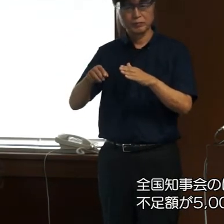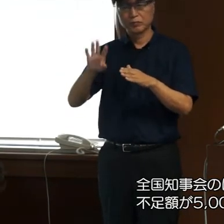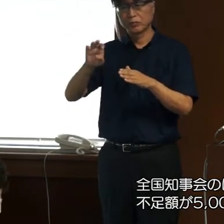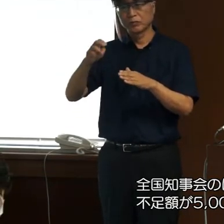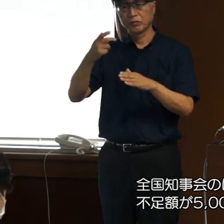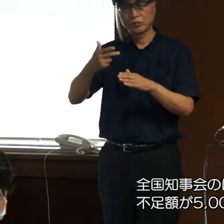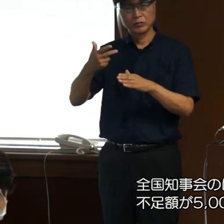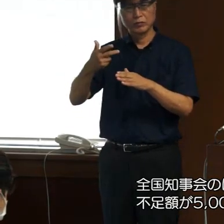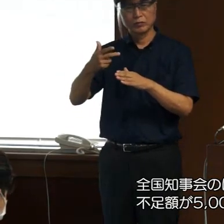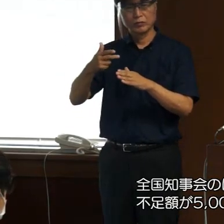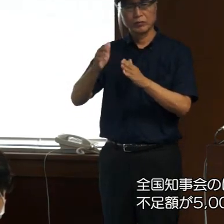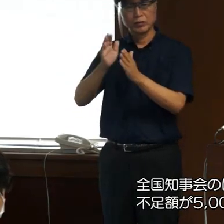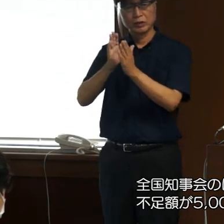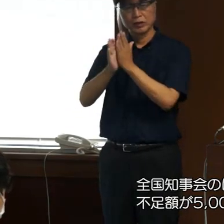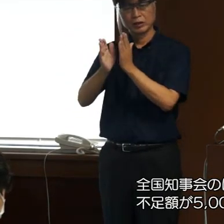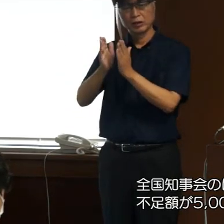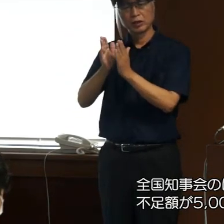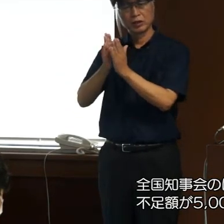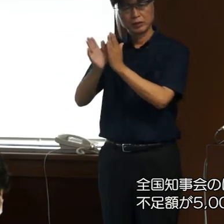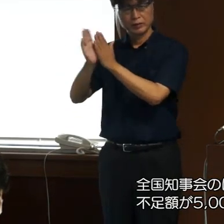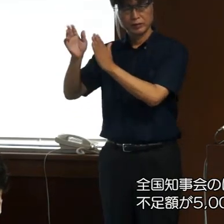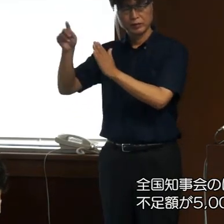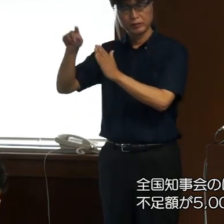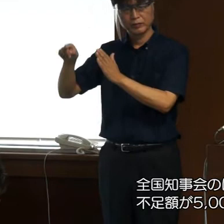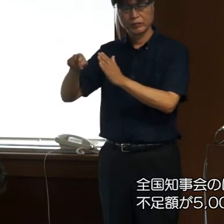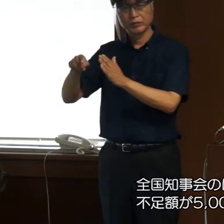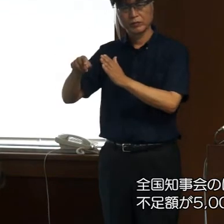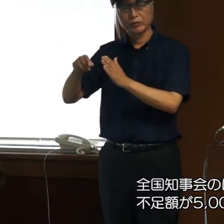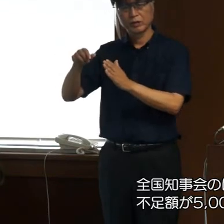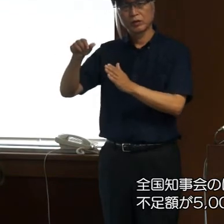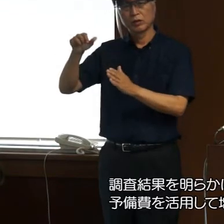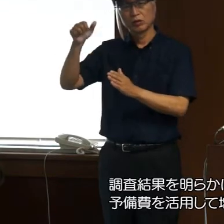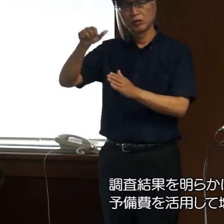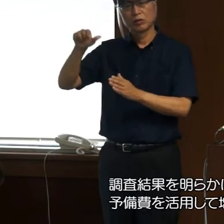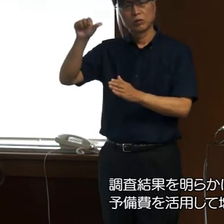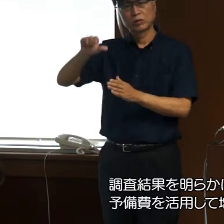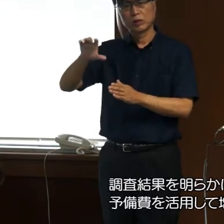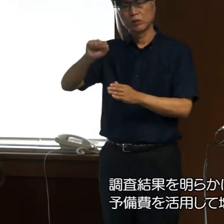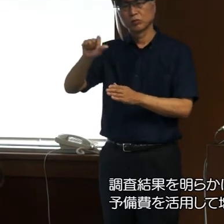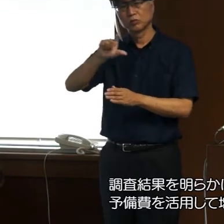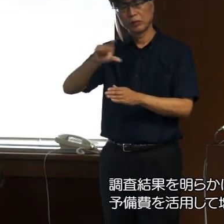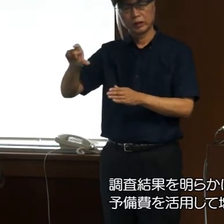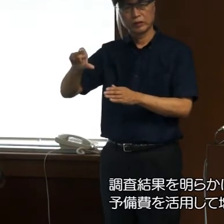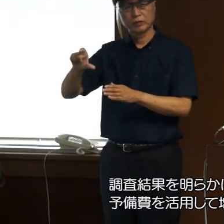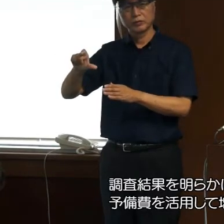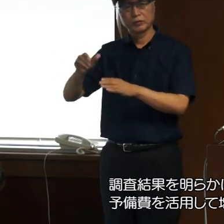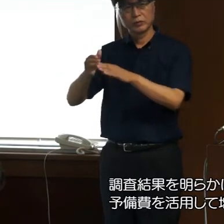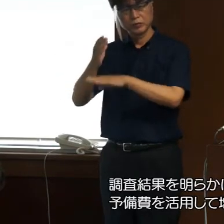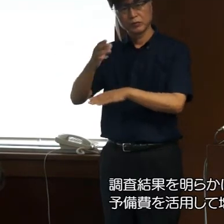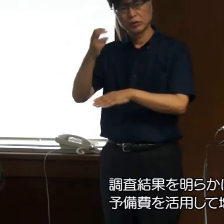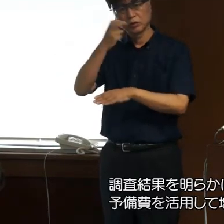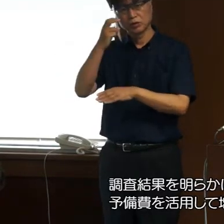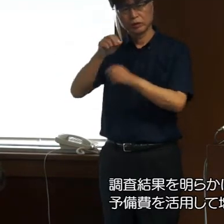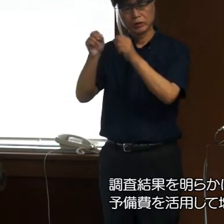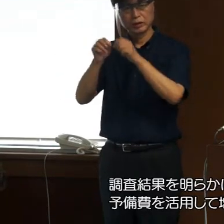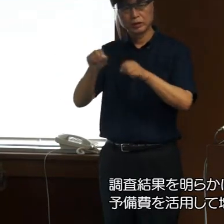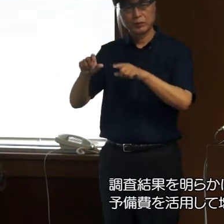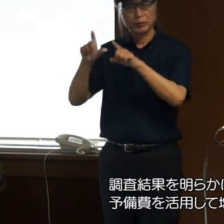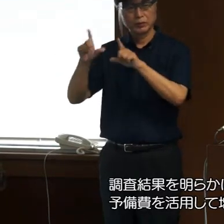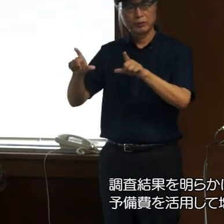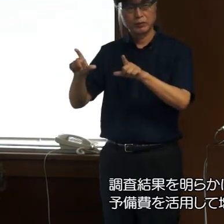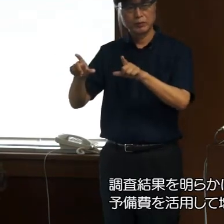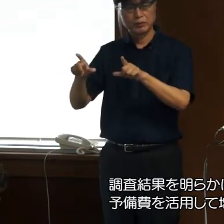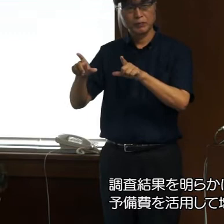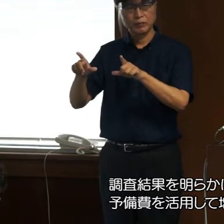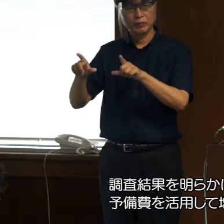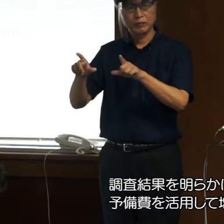47都道府県の不足額が、5000億円に上るというその調査結果を明らかにして、予備費も活